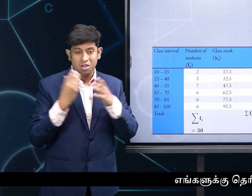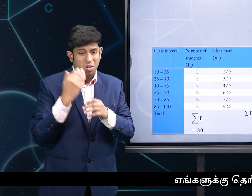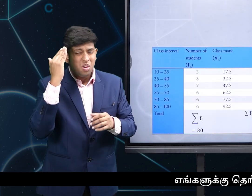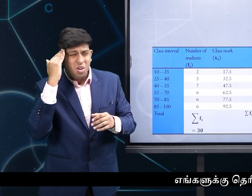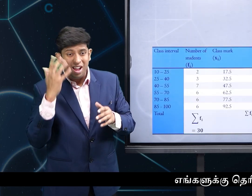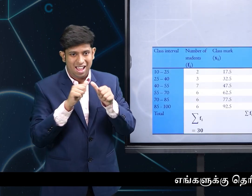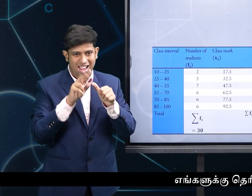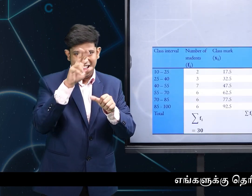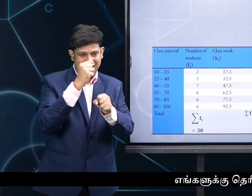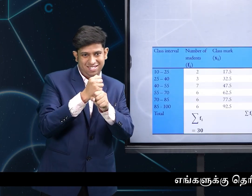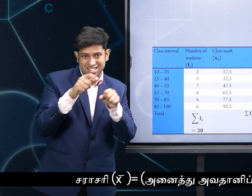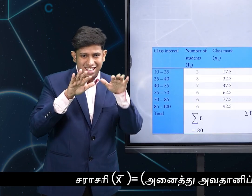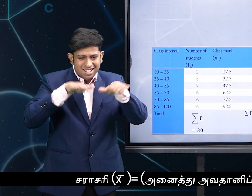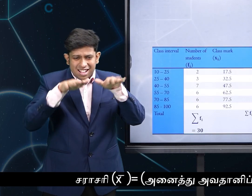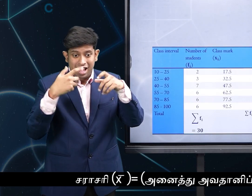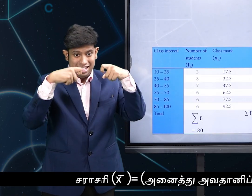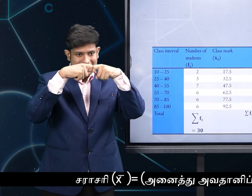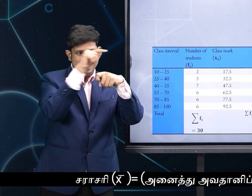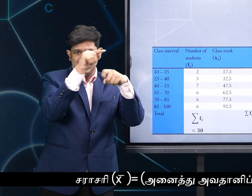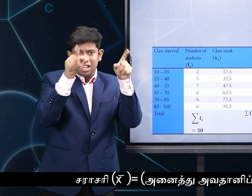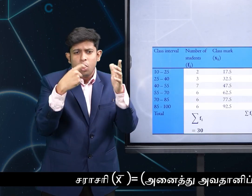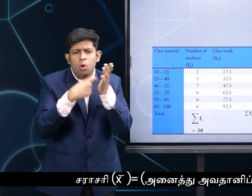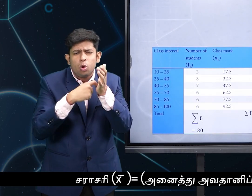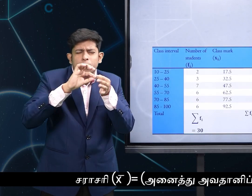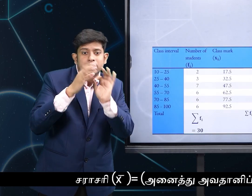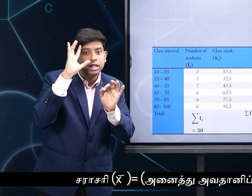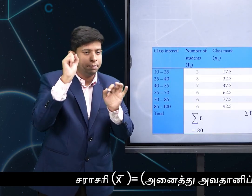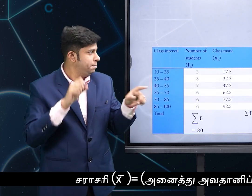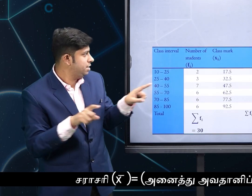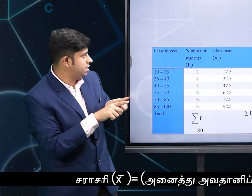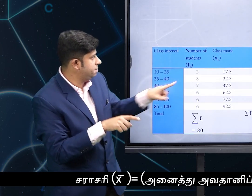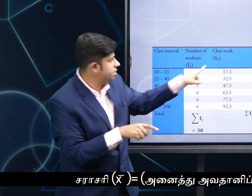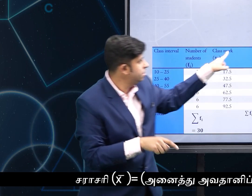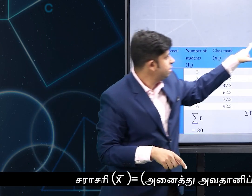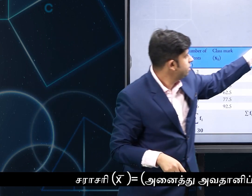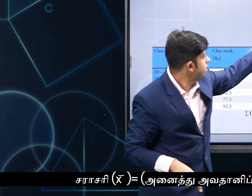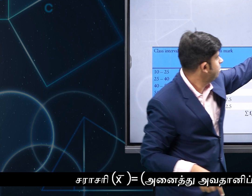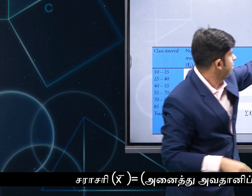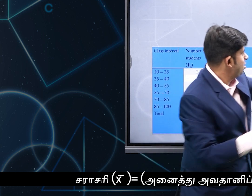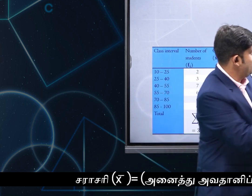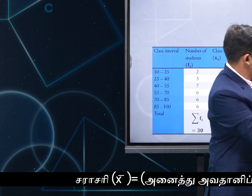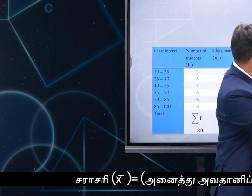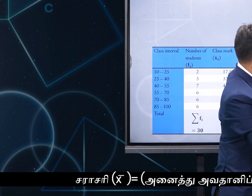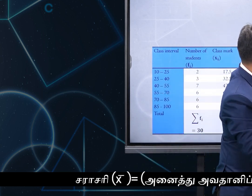நமக்கு தெரியும் சராசரி அதாவது X பார் ஈடு அடைப்புக்குறிக்குள் அனைத்து அவதானிப்புகளின் கூட்டுத்தொகை